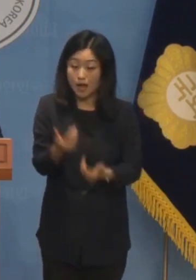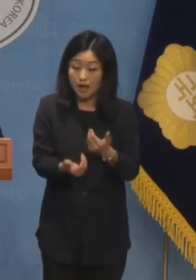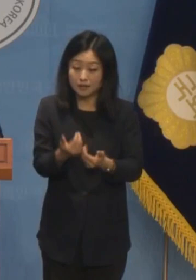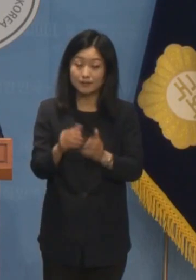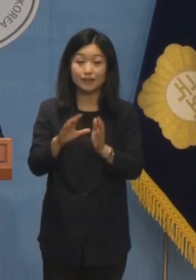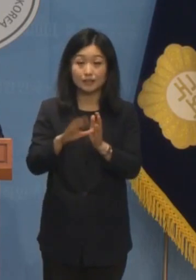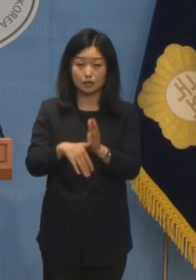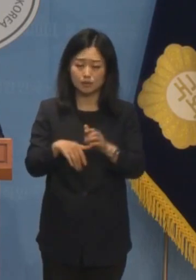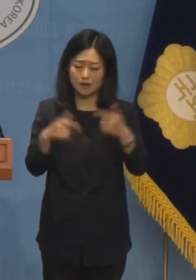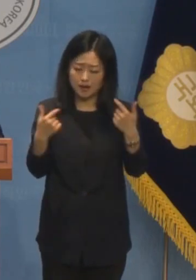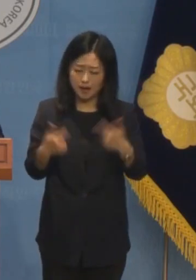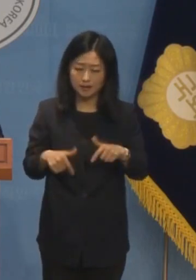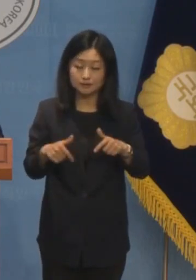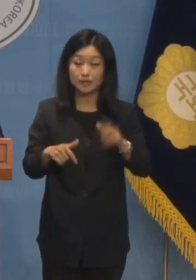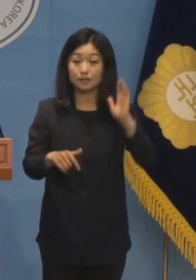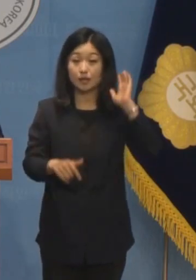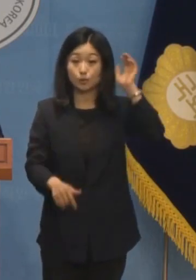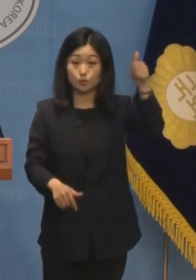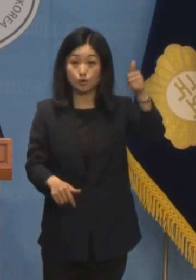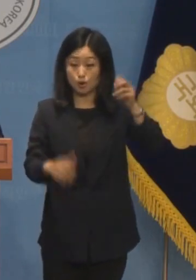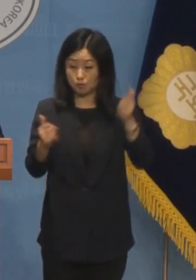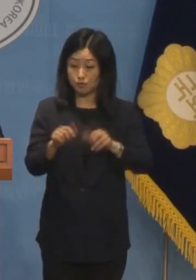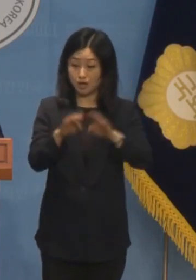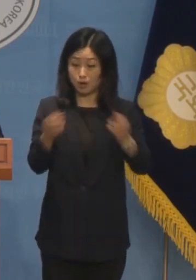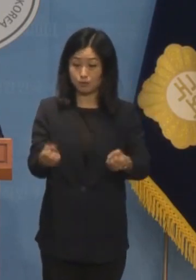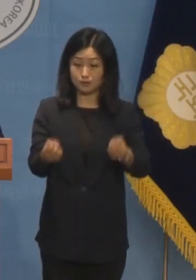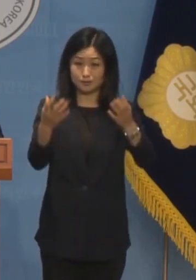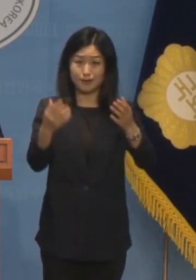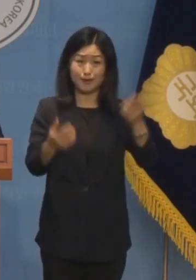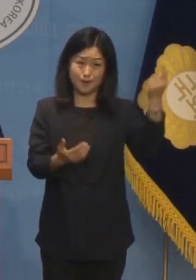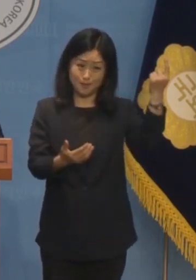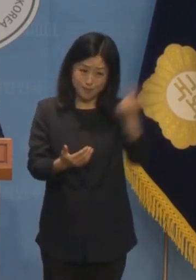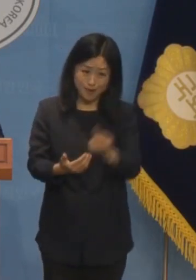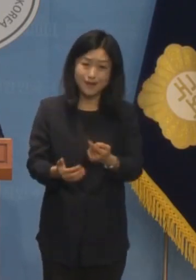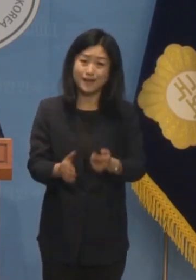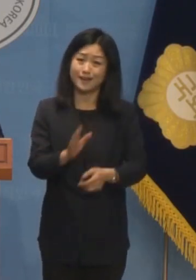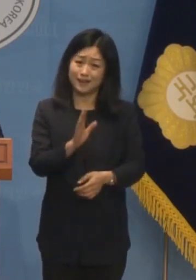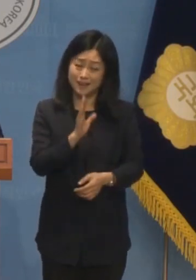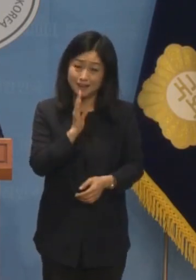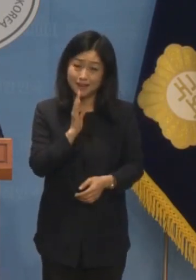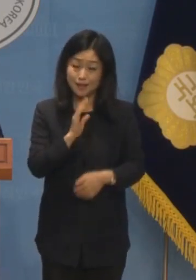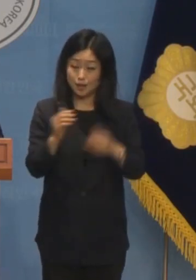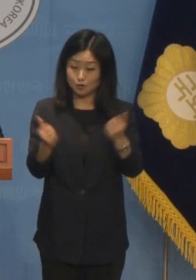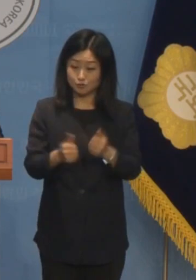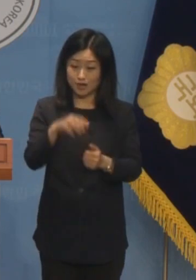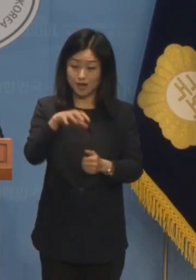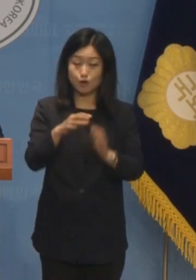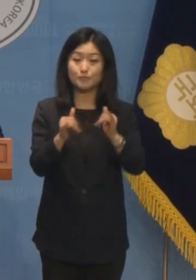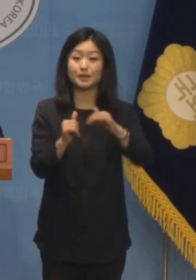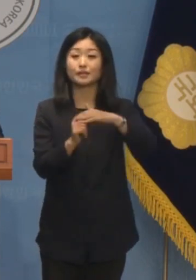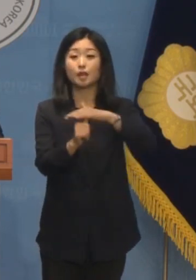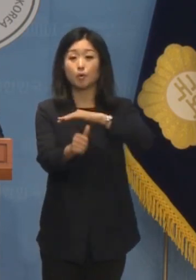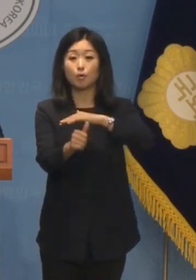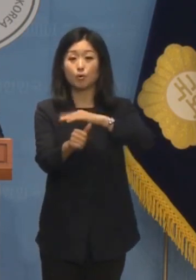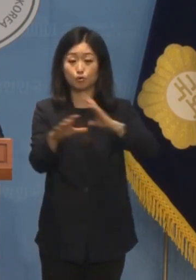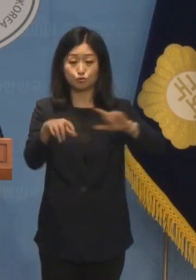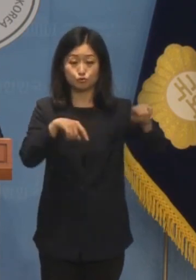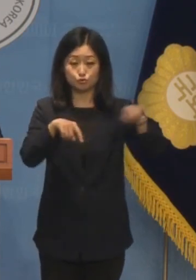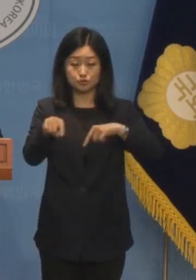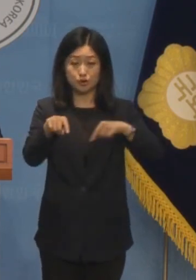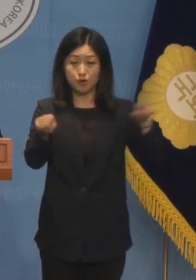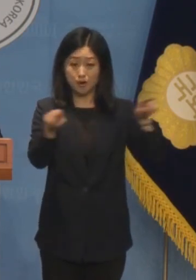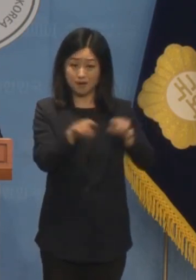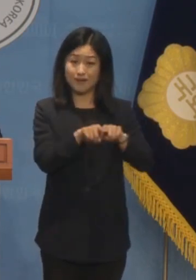때도 대통령은 국회 개원식에 참석해 왔습니다. 국회는 국민의 대표이자 국정